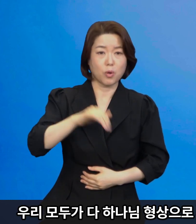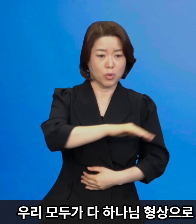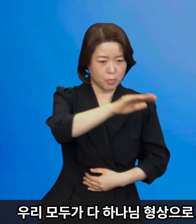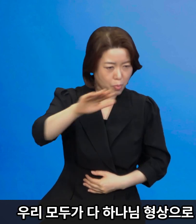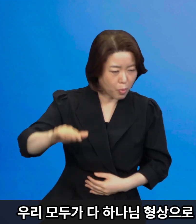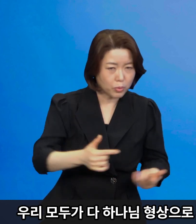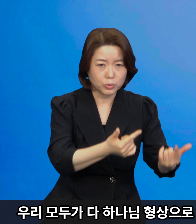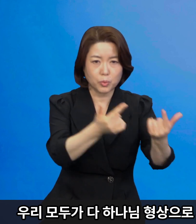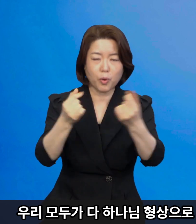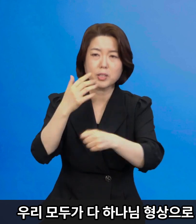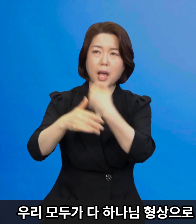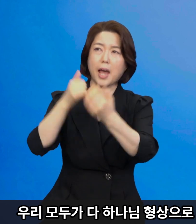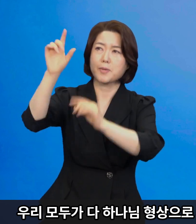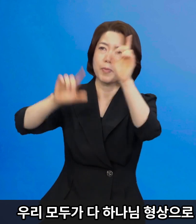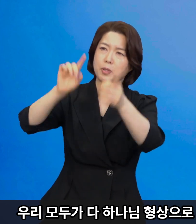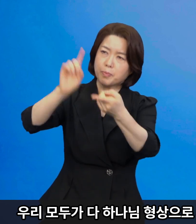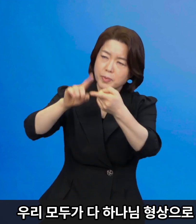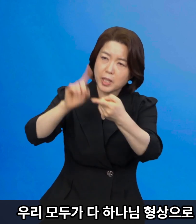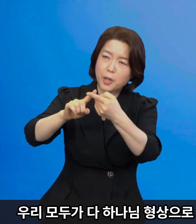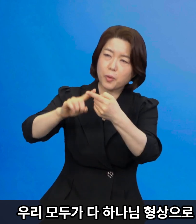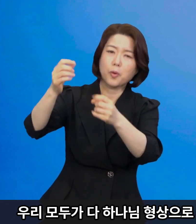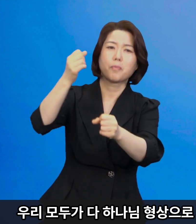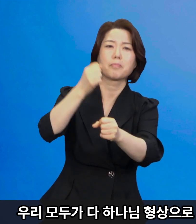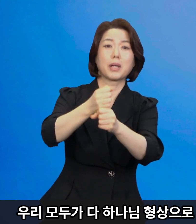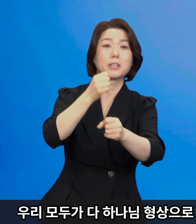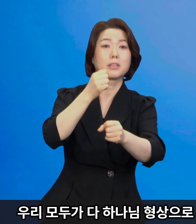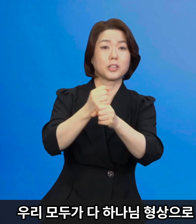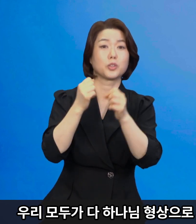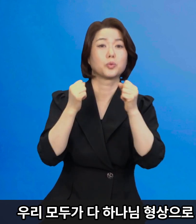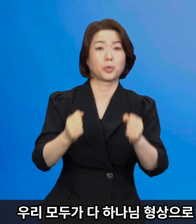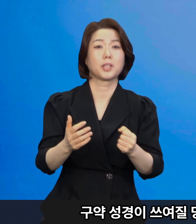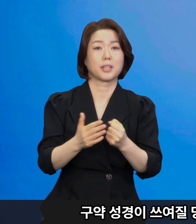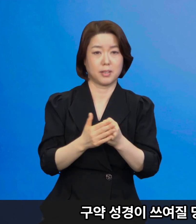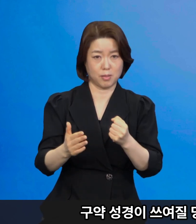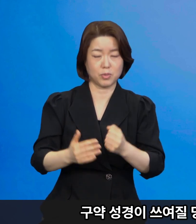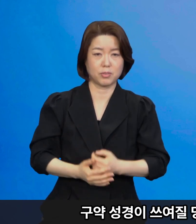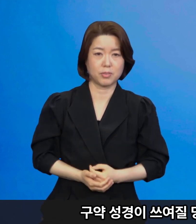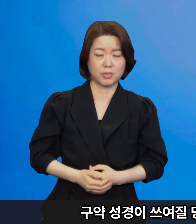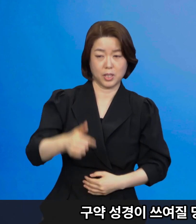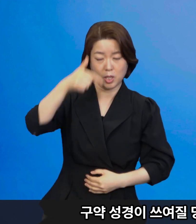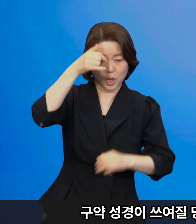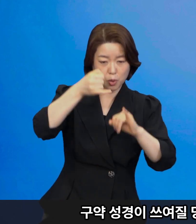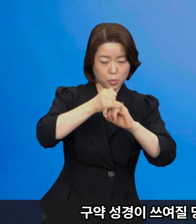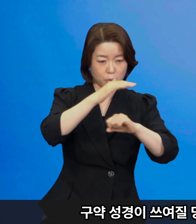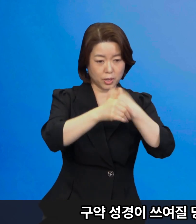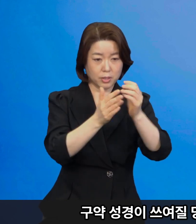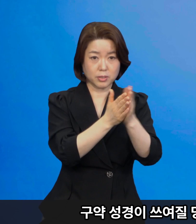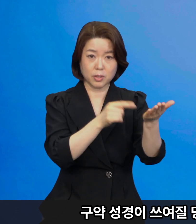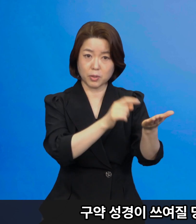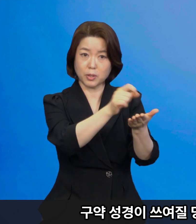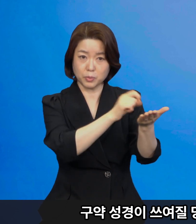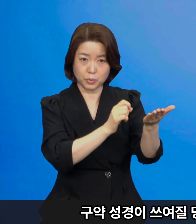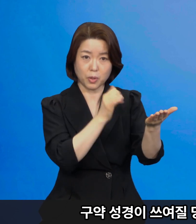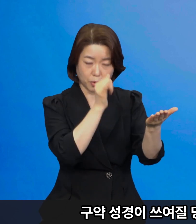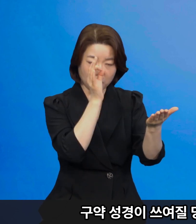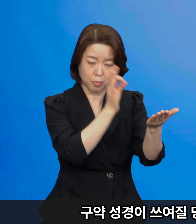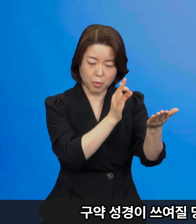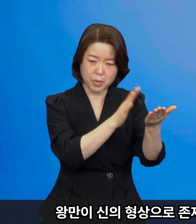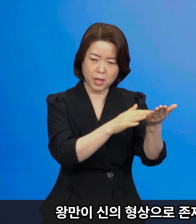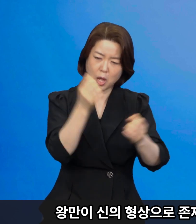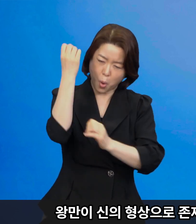하나님 형상으로 지음받은 존재이기 때문에 그런 겁니다. 구약 성경이 쓰여질 당시의 오리엔탈